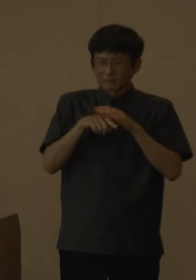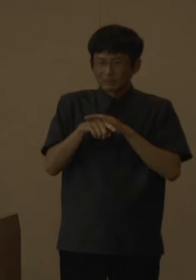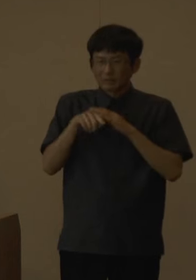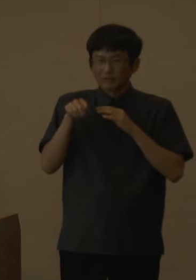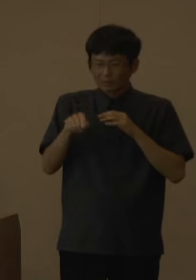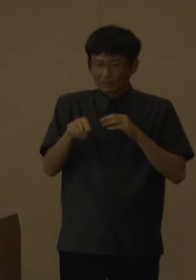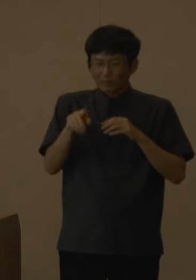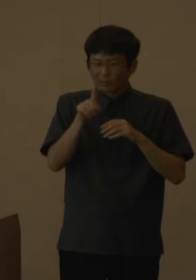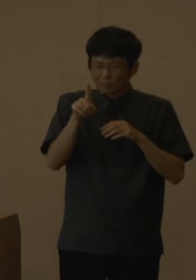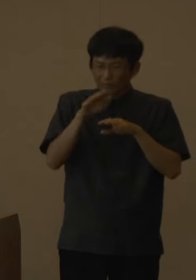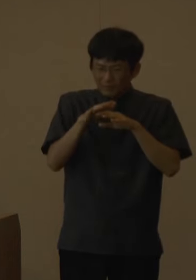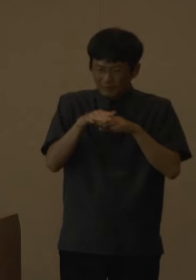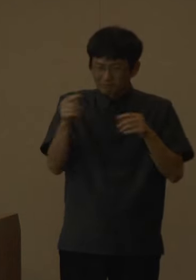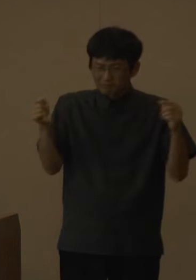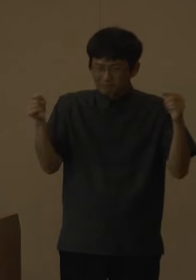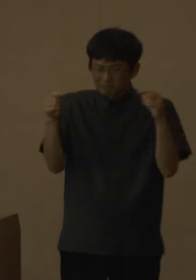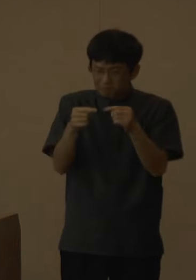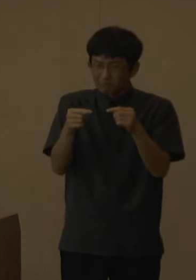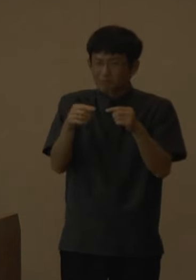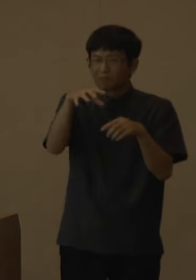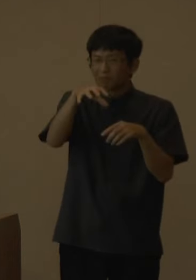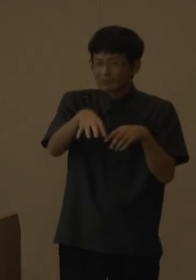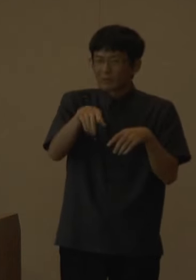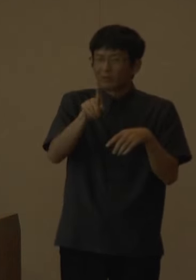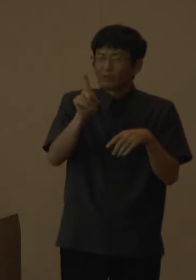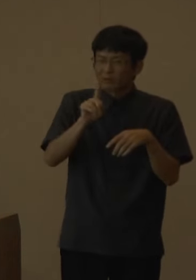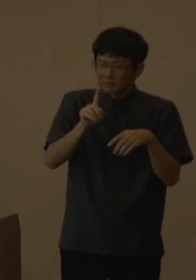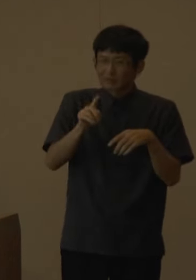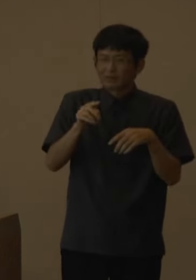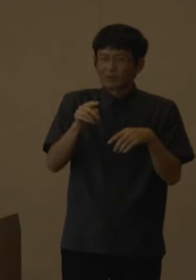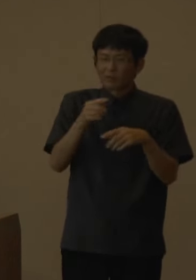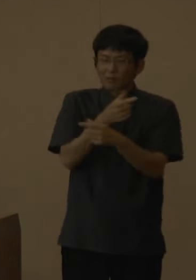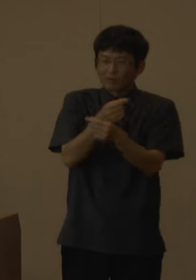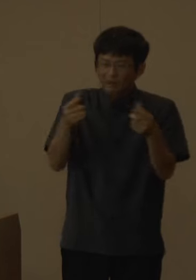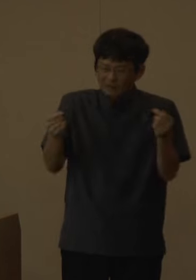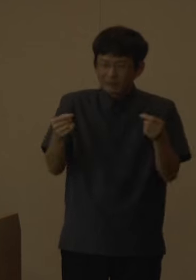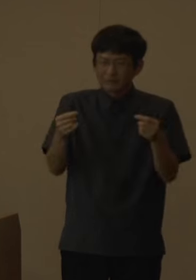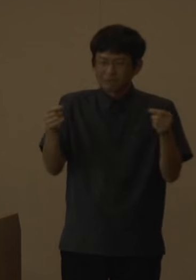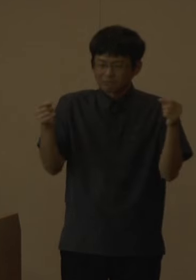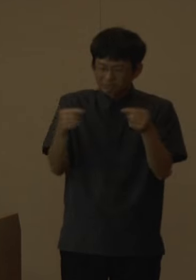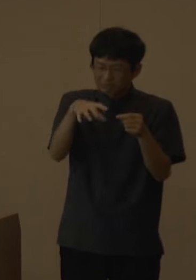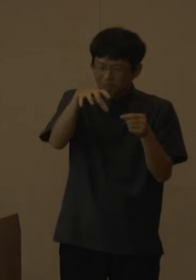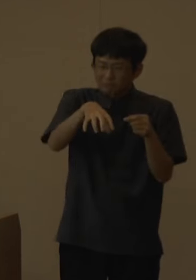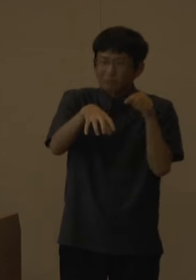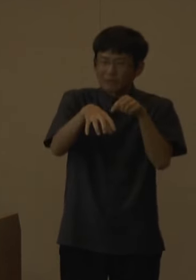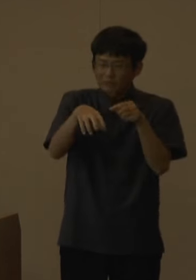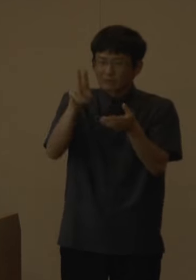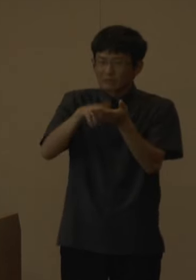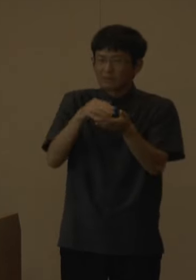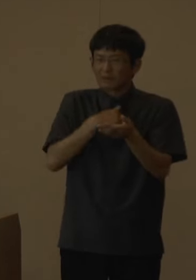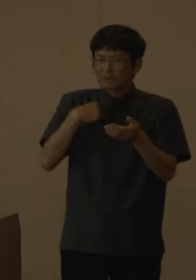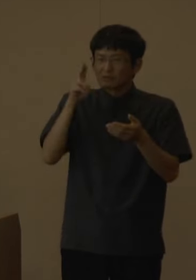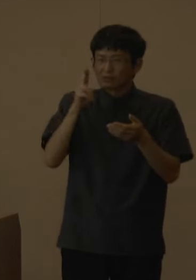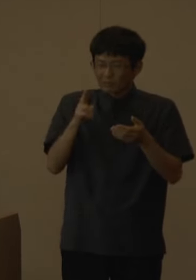着地点も一致する点も早期にお互いが見つけられるのではないかというように期待をしています